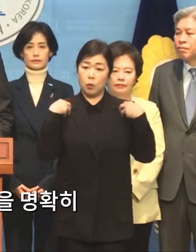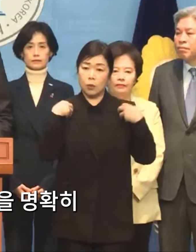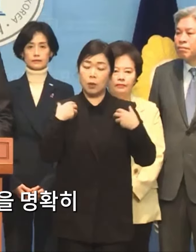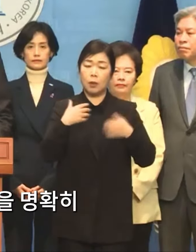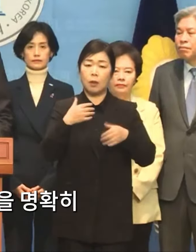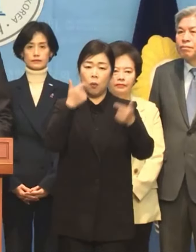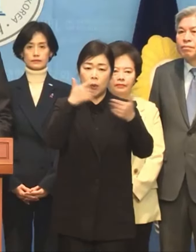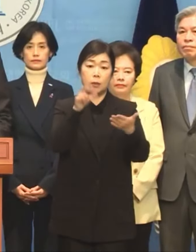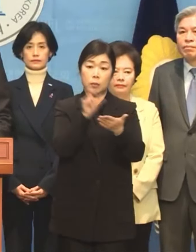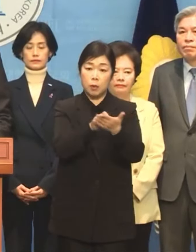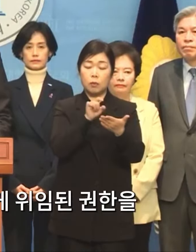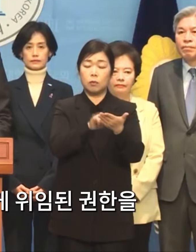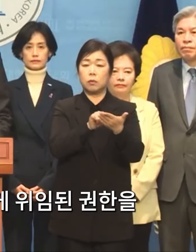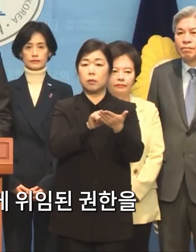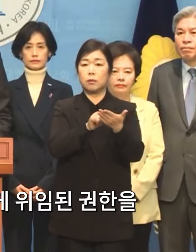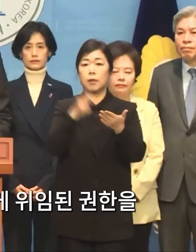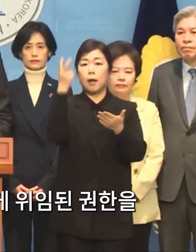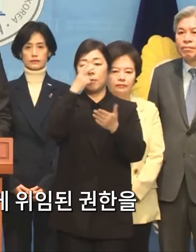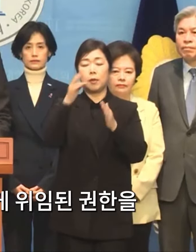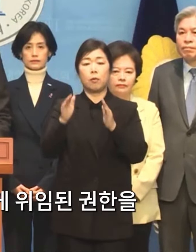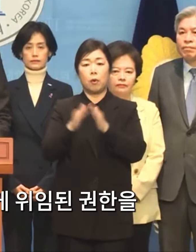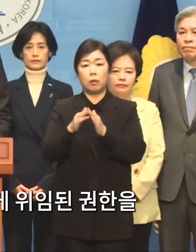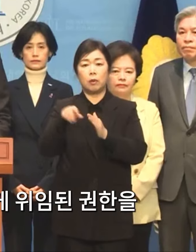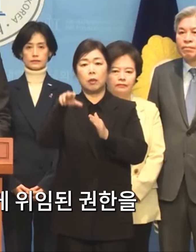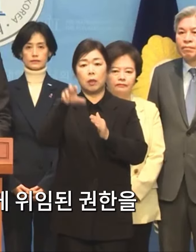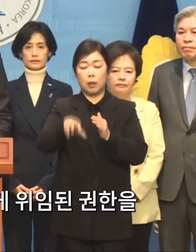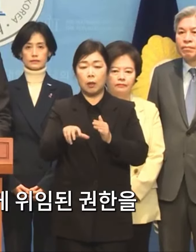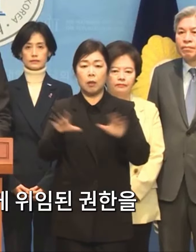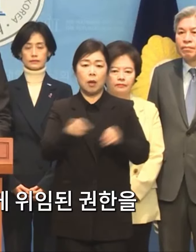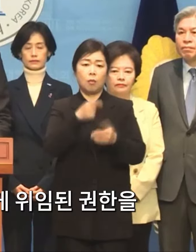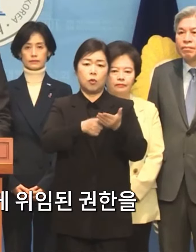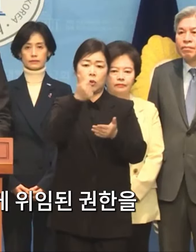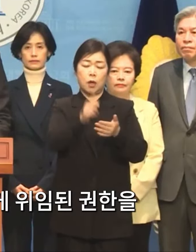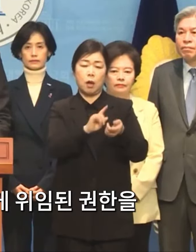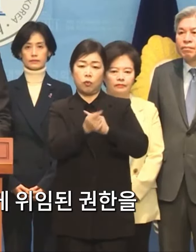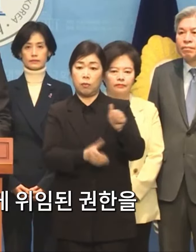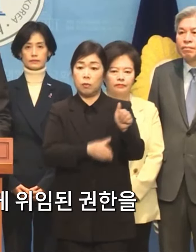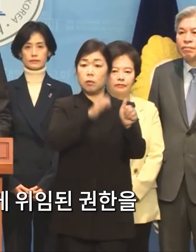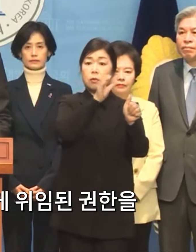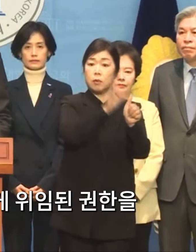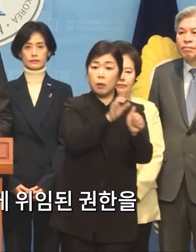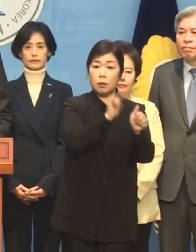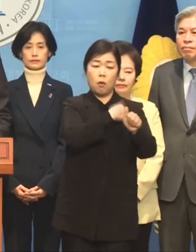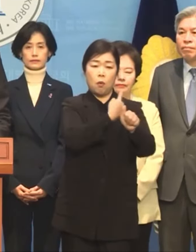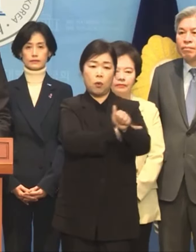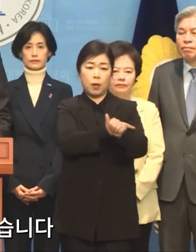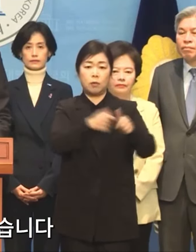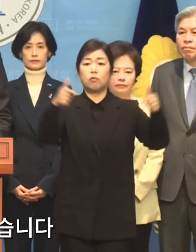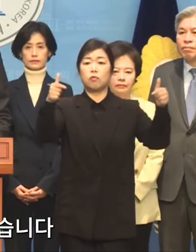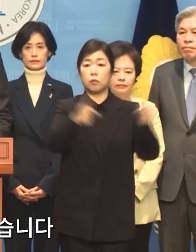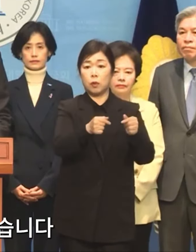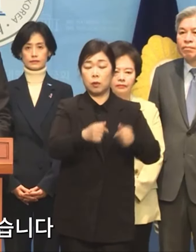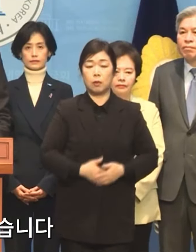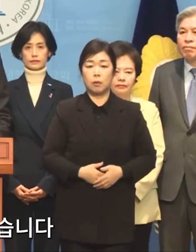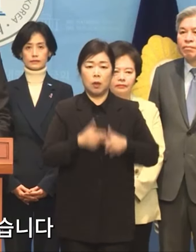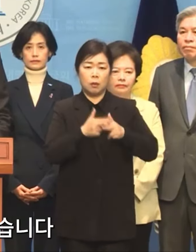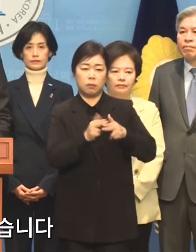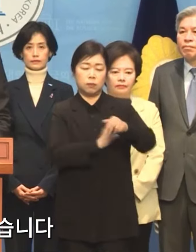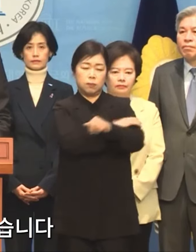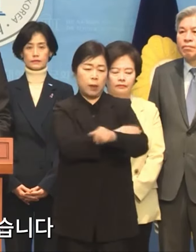명확히 규정하고 사무총장에게 과도하게 위임된 권한을 축소함으로써 전을